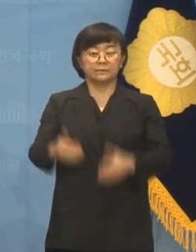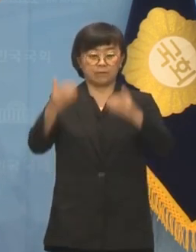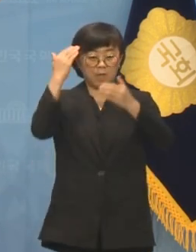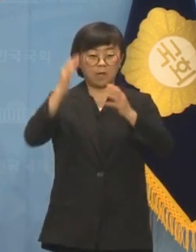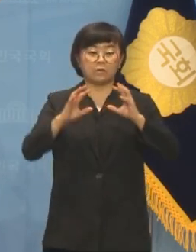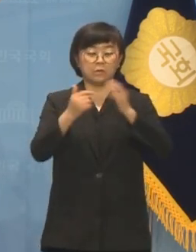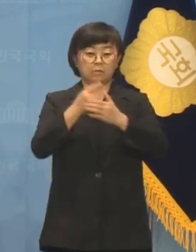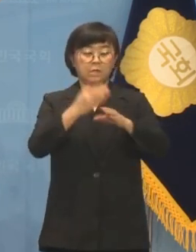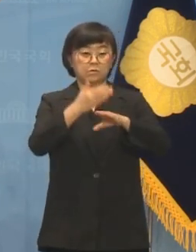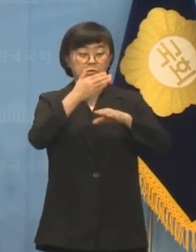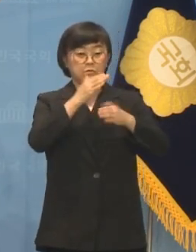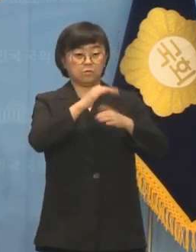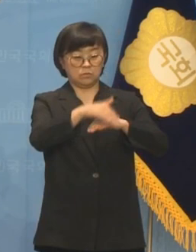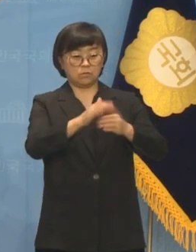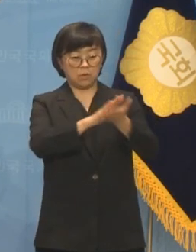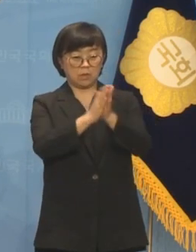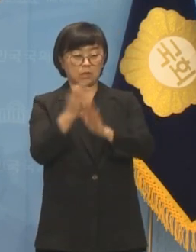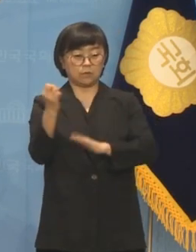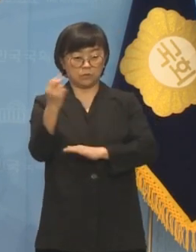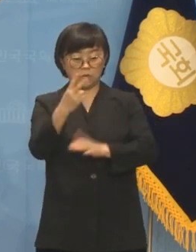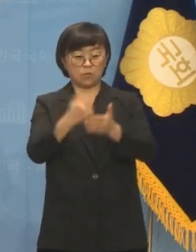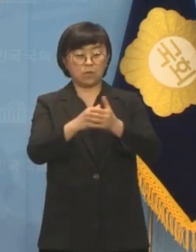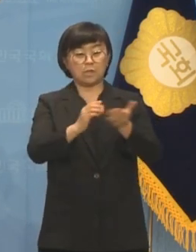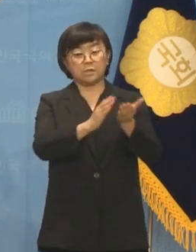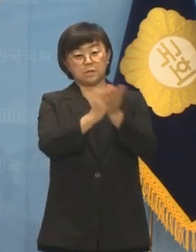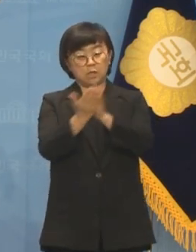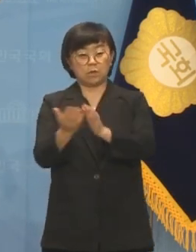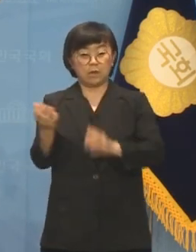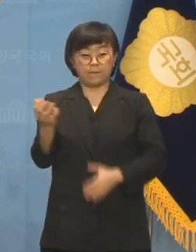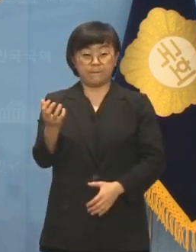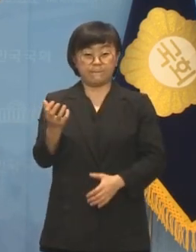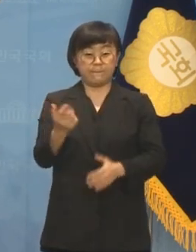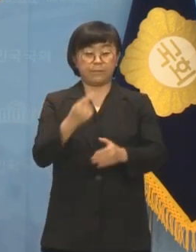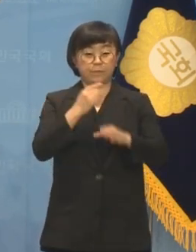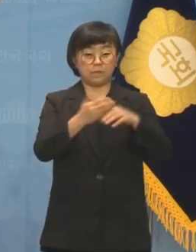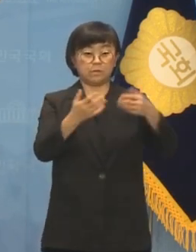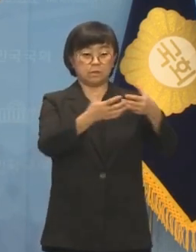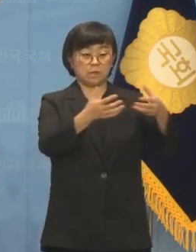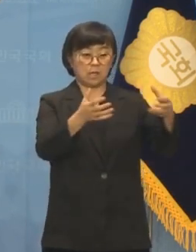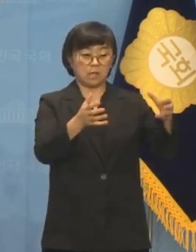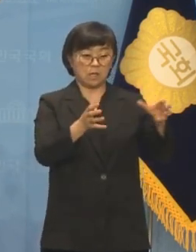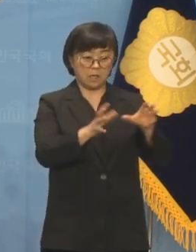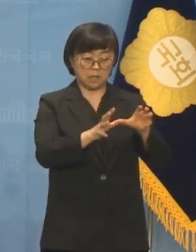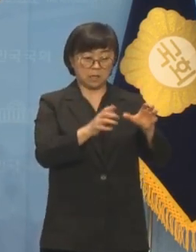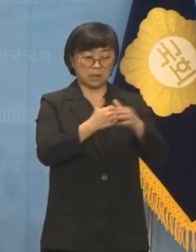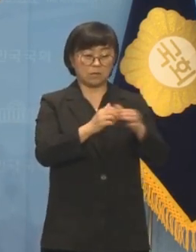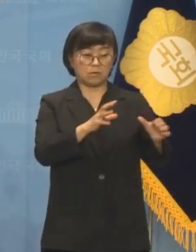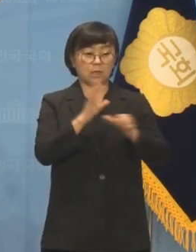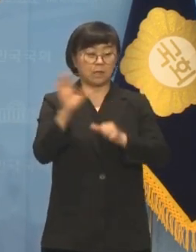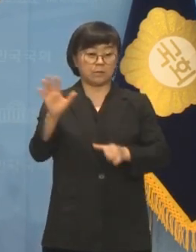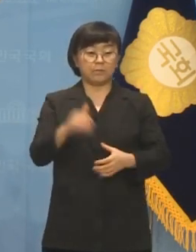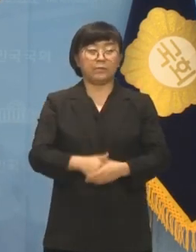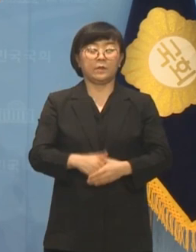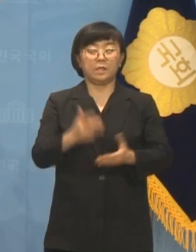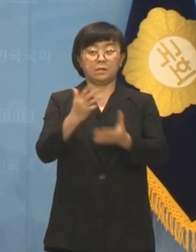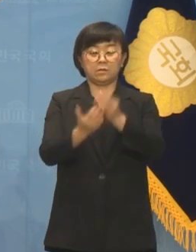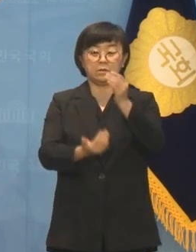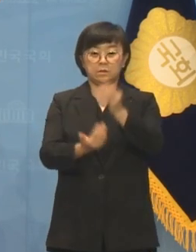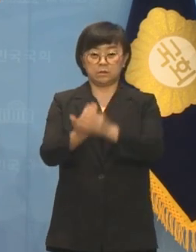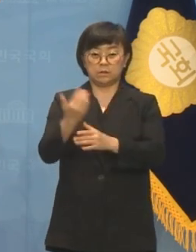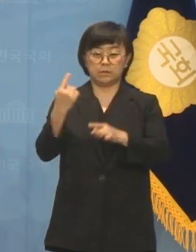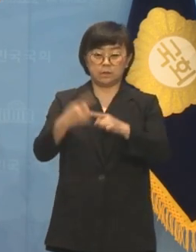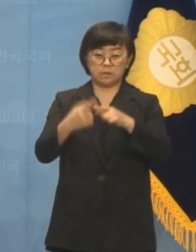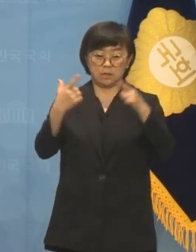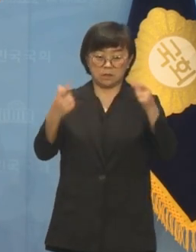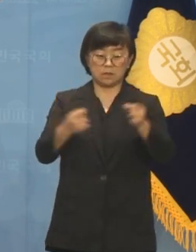대한민국의 민주화가 또 세월호의 아픔이 민주당의 전유물이 아니듯 이태원 참사